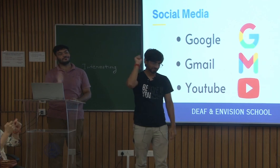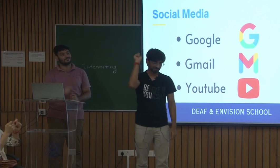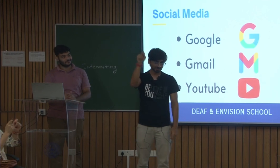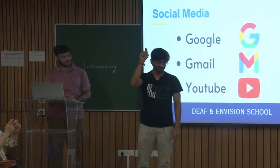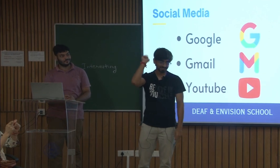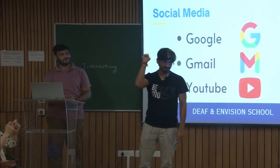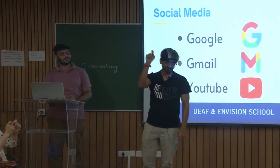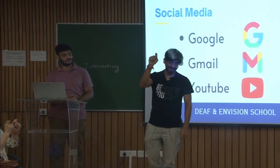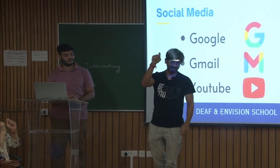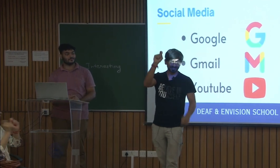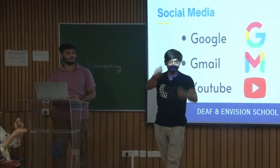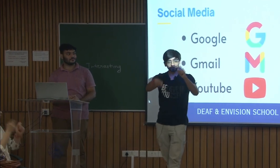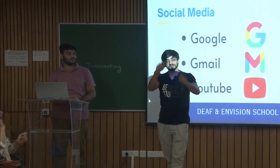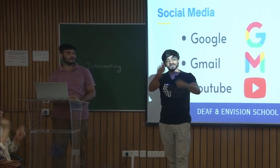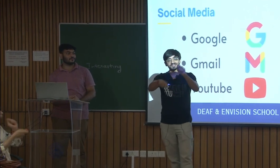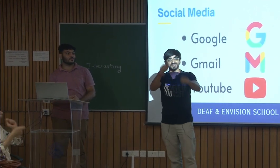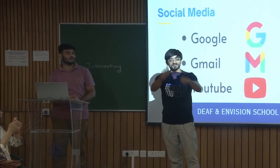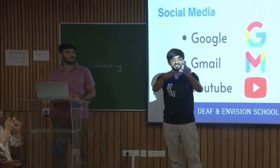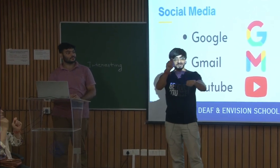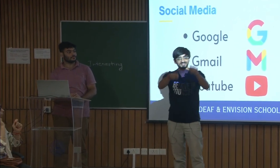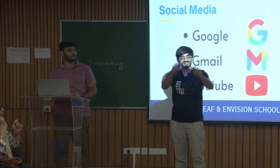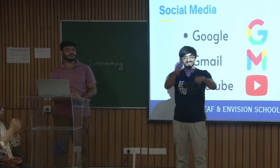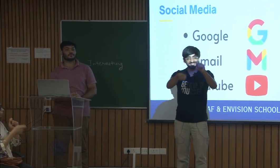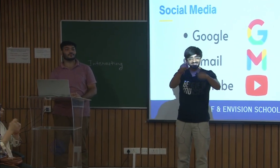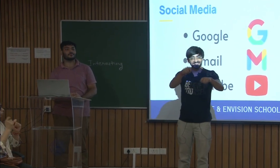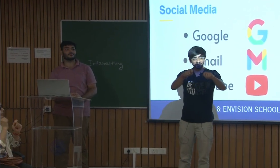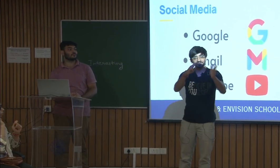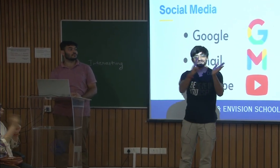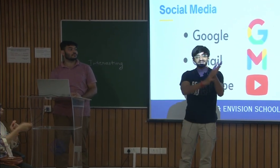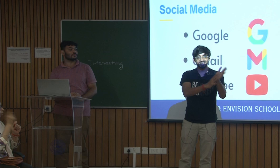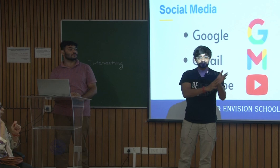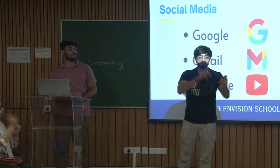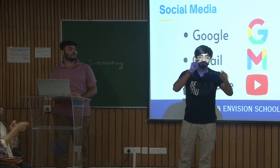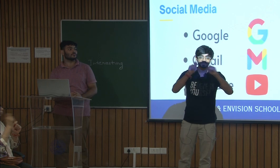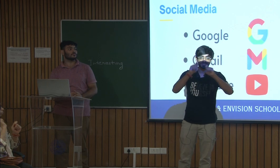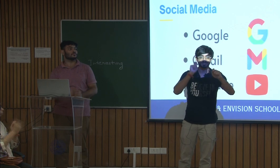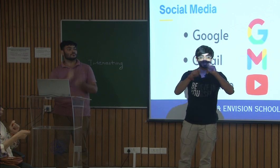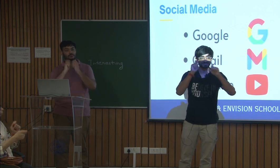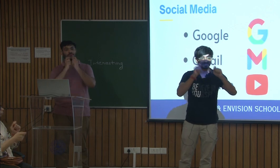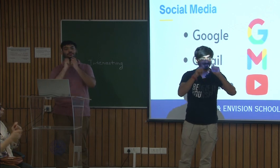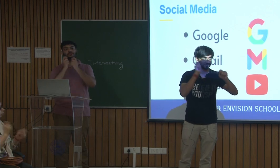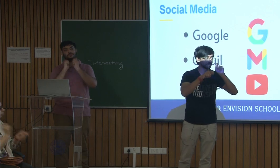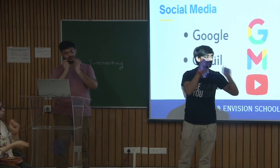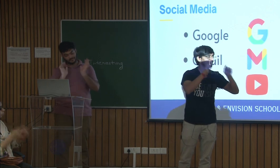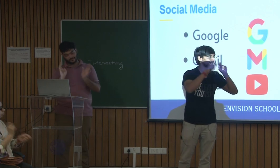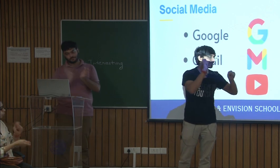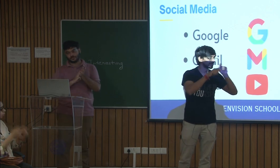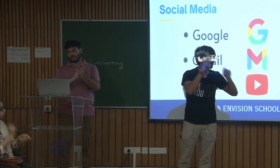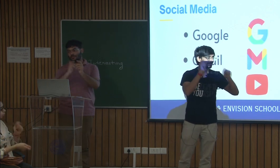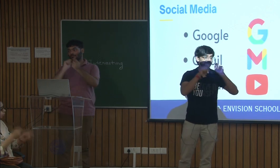This goes like job. And agar dhol bhi peette hain, to aise peette hain. To, M. मीडिया का काम है ढोल पीटना,